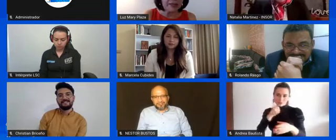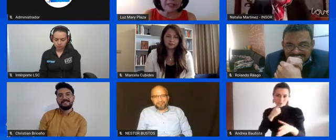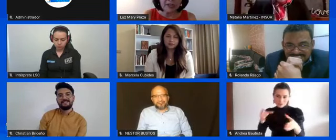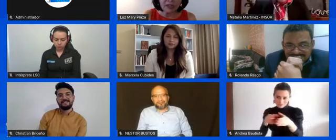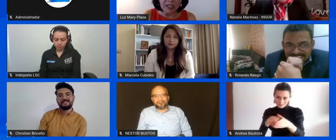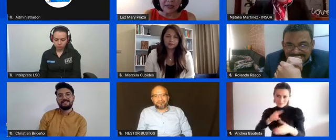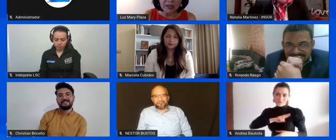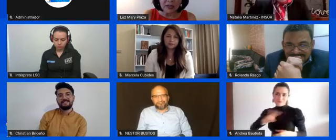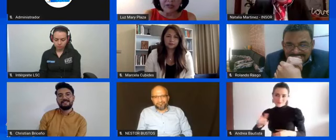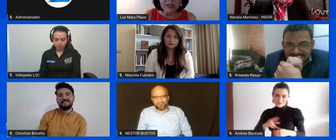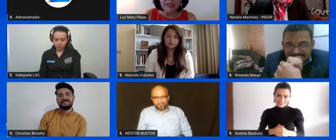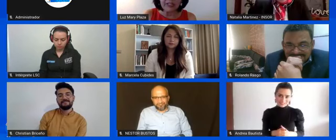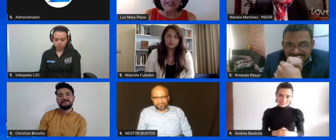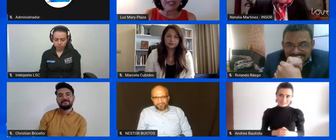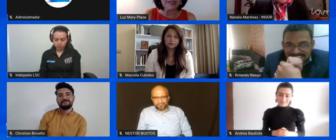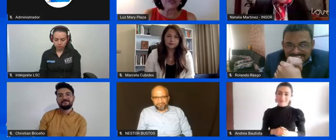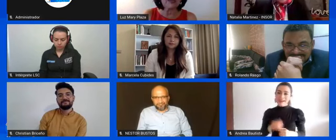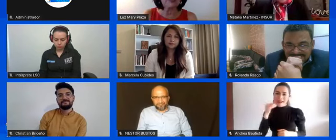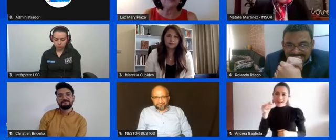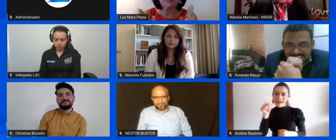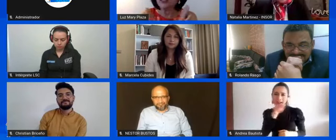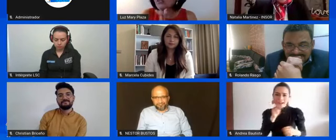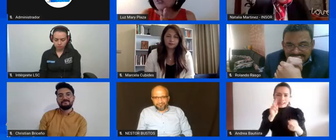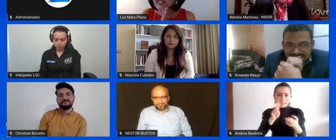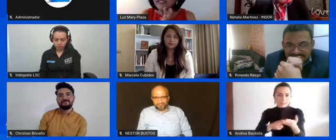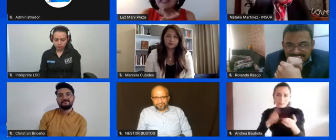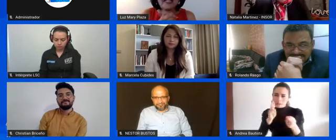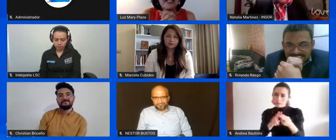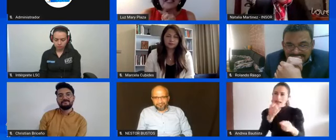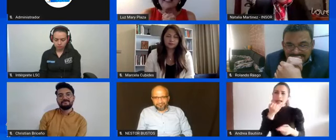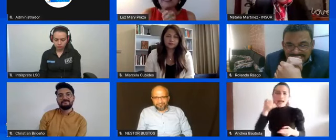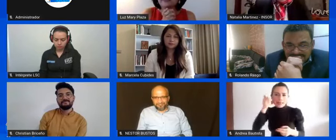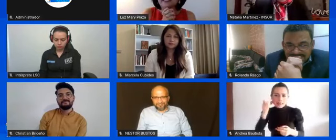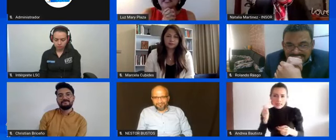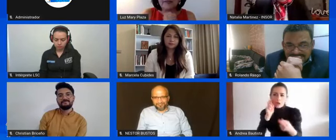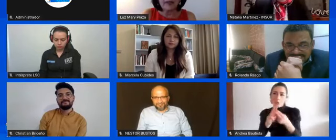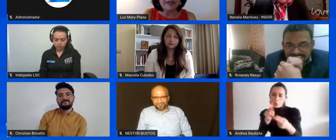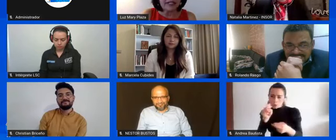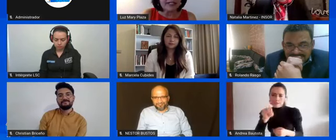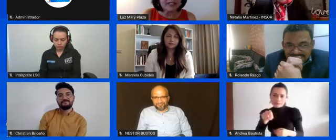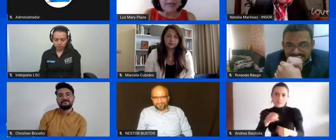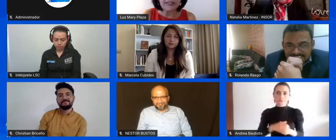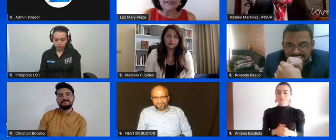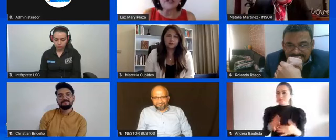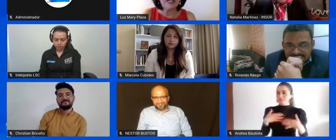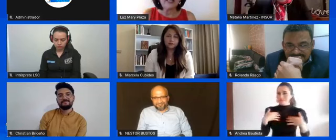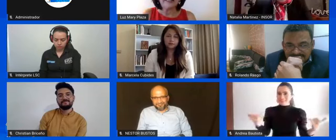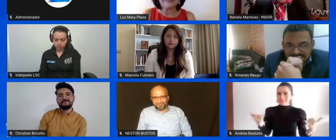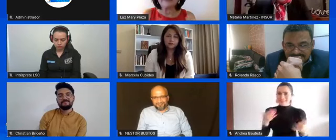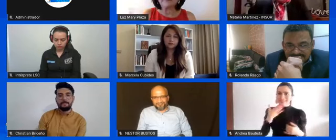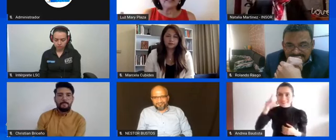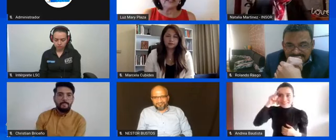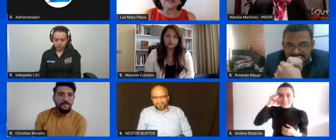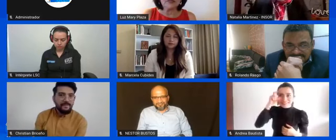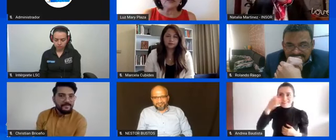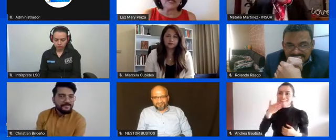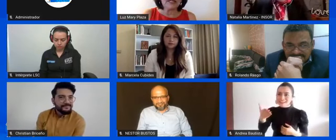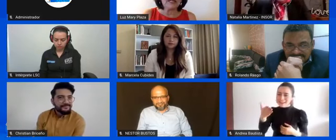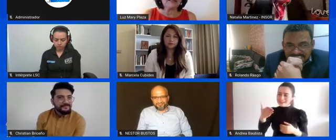las intérpretes yo no las conozco, creo que Andrea la conozco. Entonces, soy feliz de estar aquí. Gracias, Natalia, por abrir este espacio.